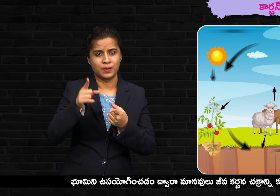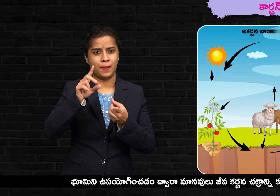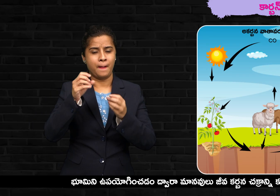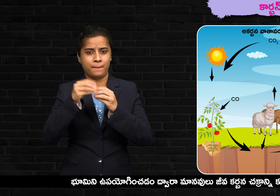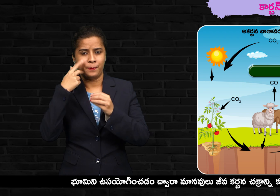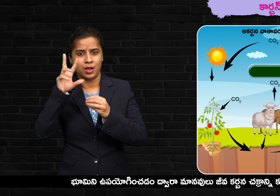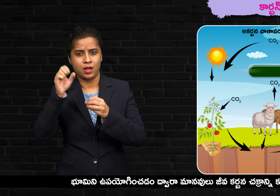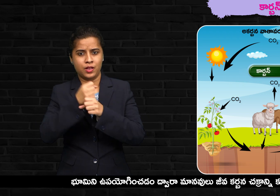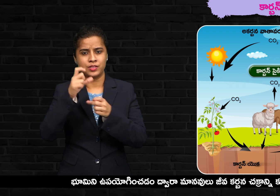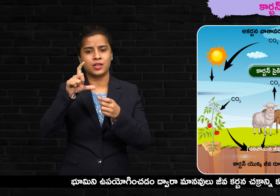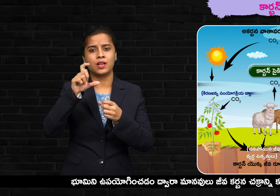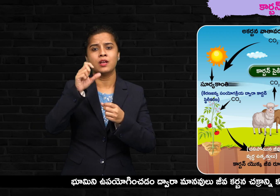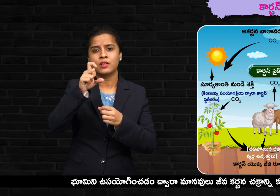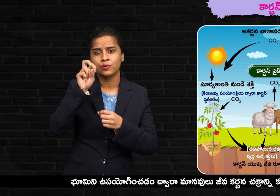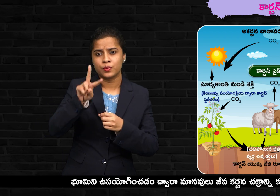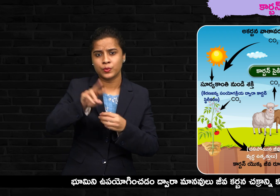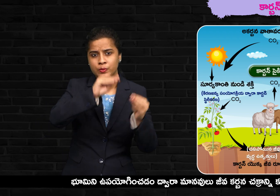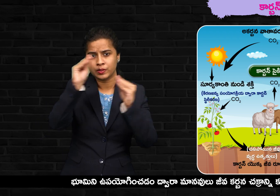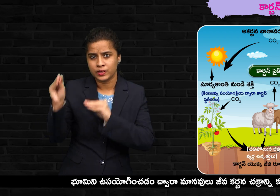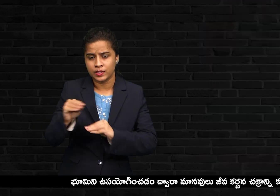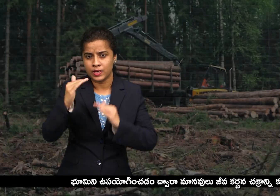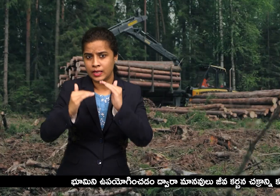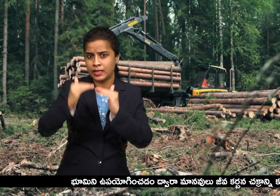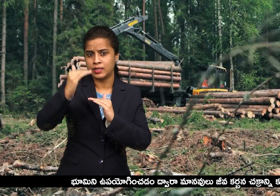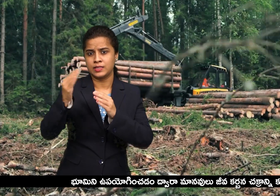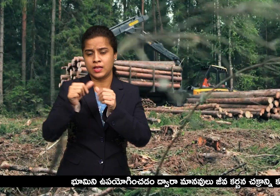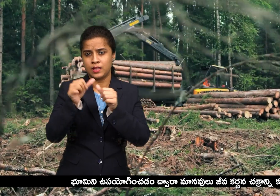మానవులు జీవకర్బన చక్రాన్ని కూడా మార్చారు.